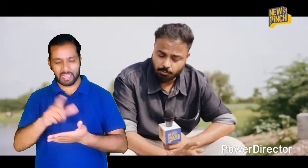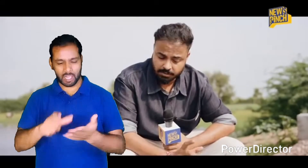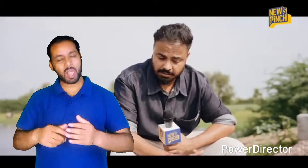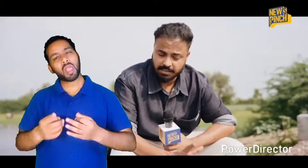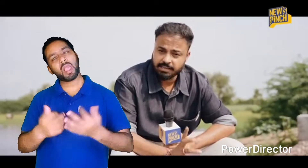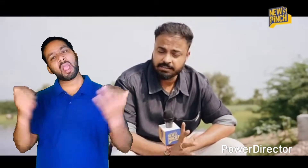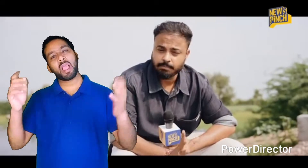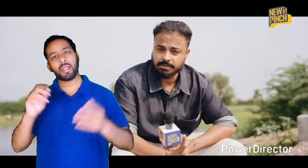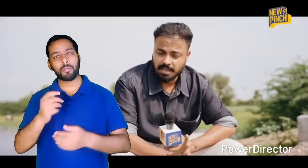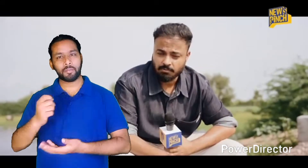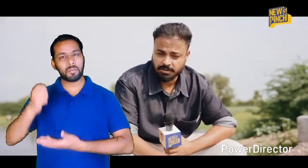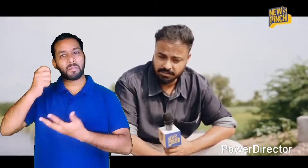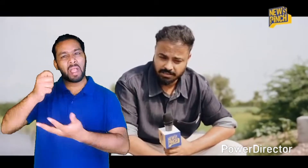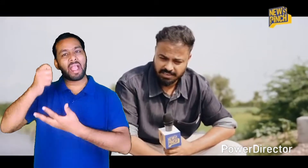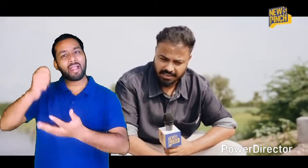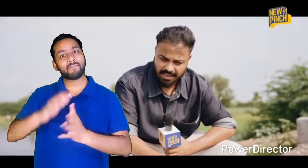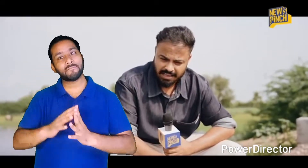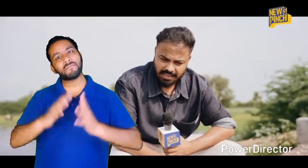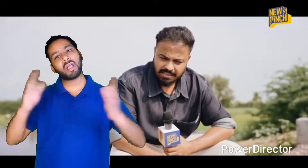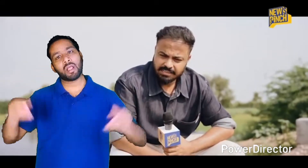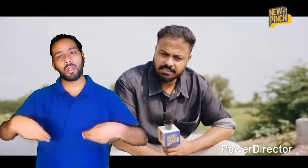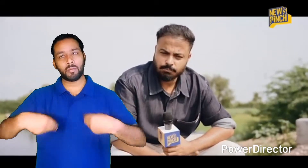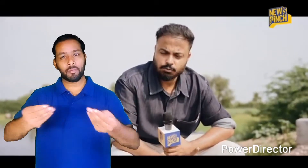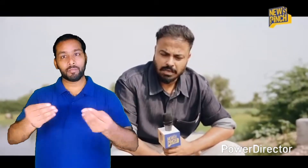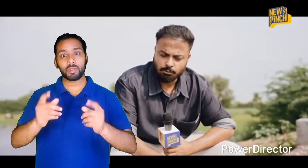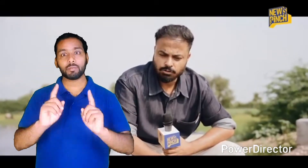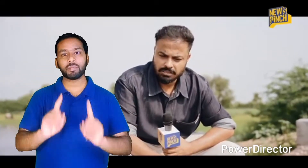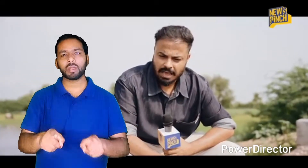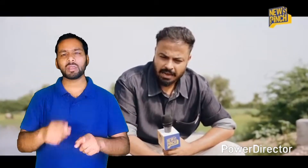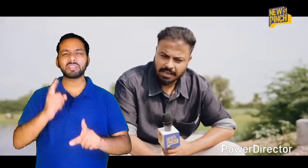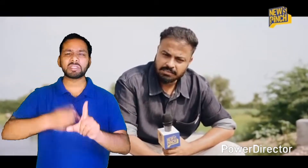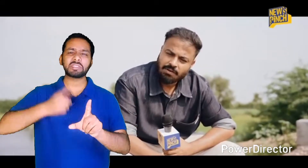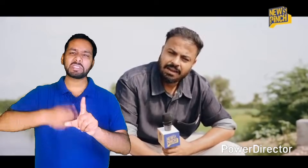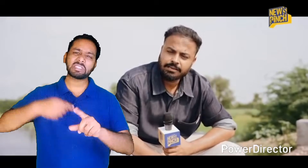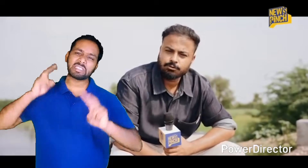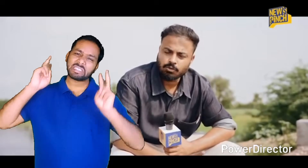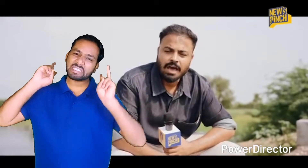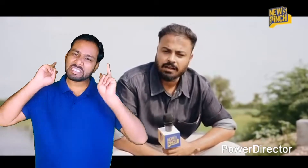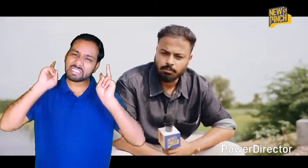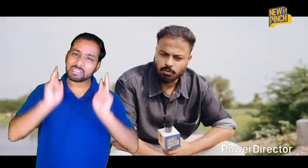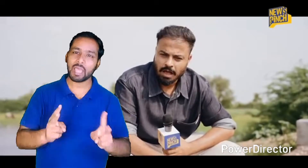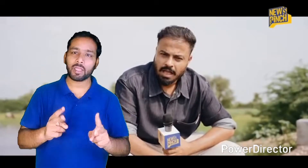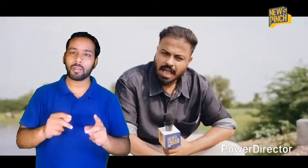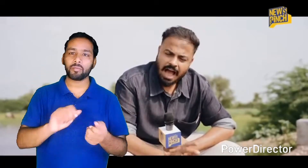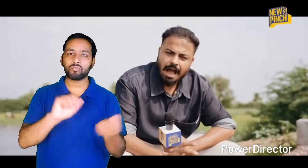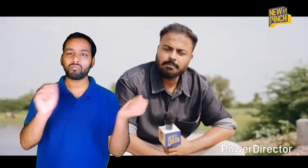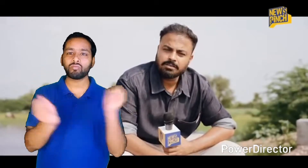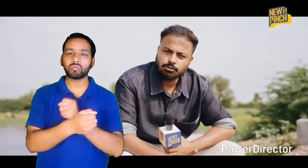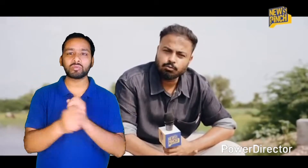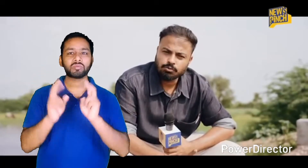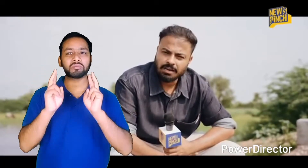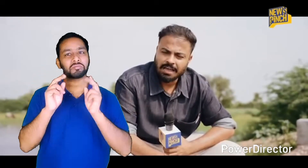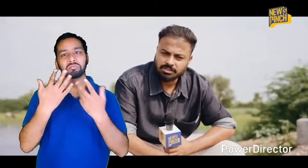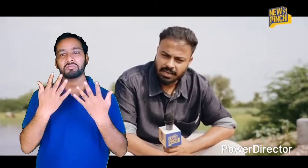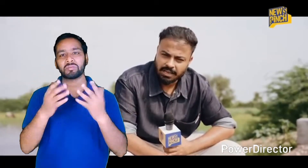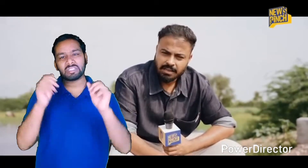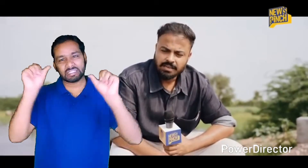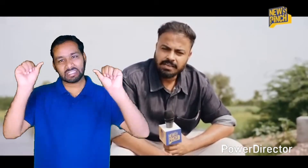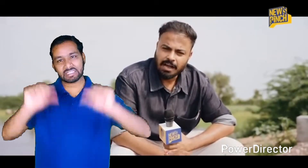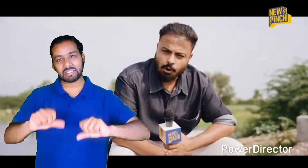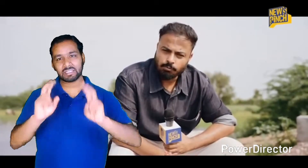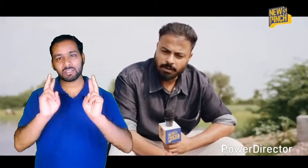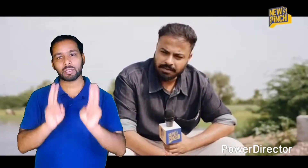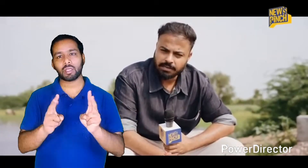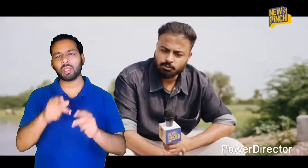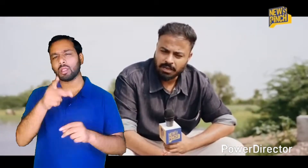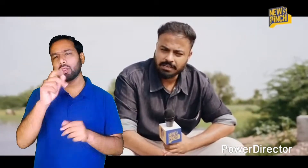में दिखता है और बताते हैं कितना पैसा आवंटित कर दिया गया है। ये सब कुछ सालों से चला आ रहा है। सवाल है कि सुधार कब होगा। आप किसी दूर दराज शहर